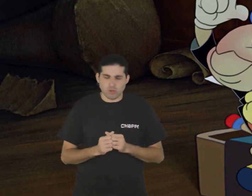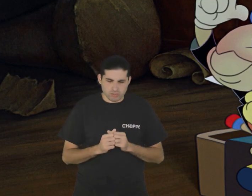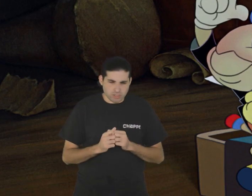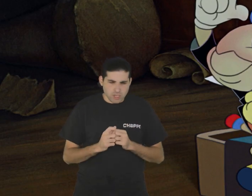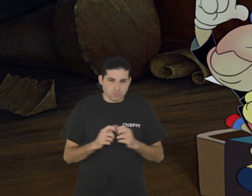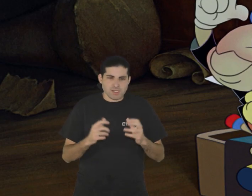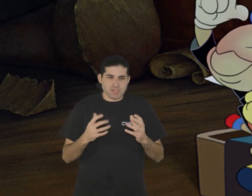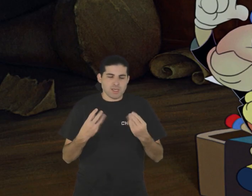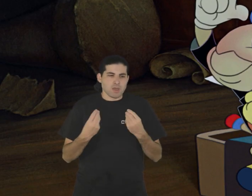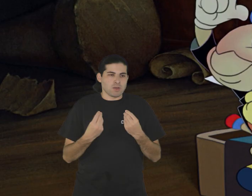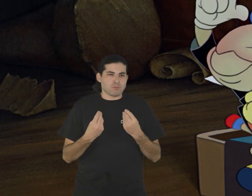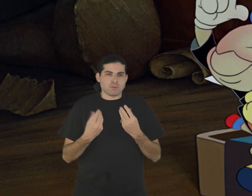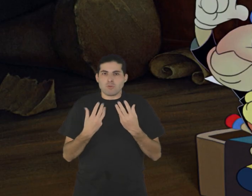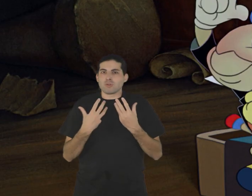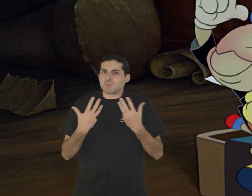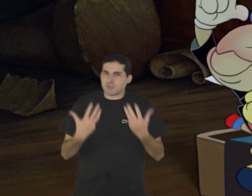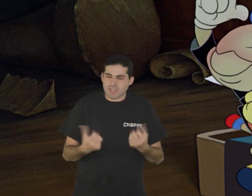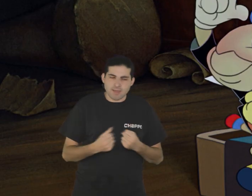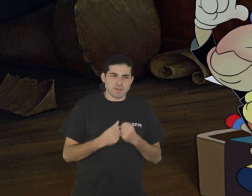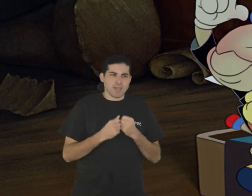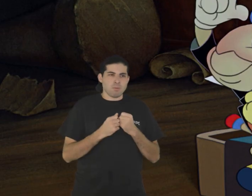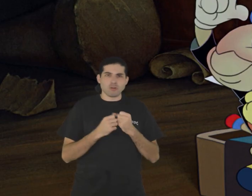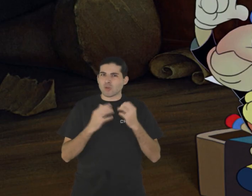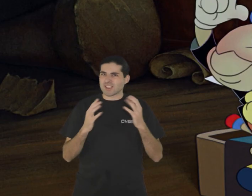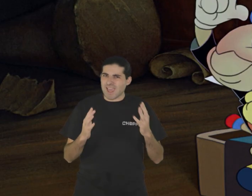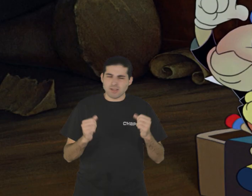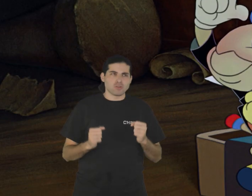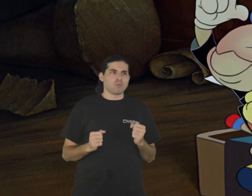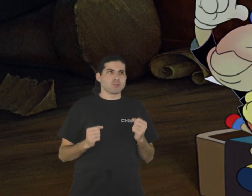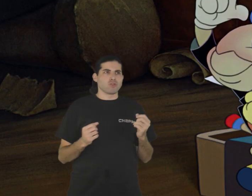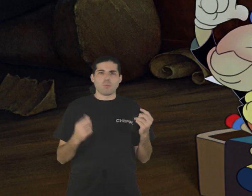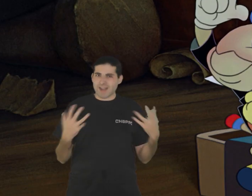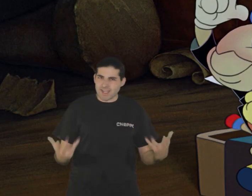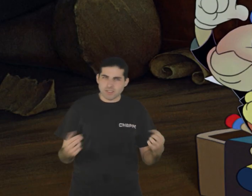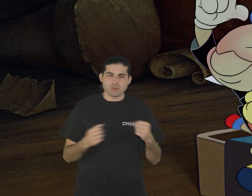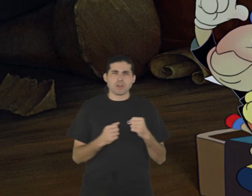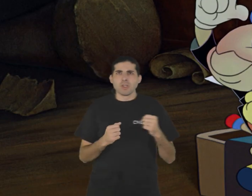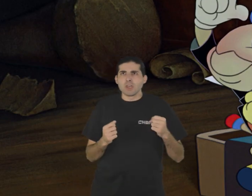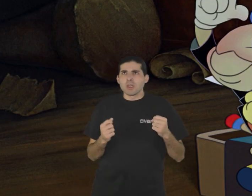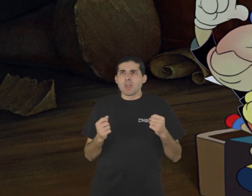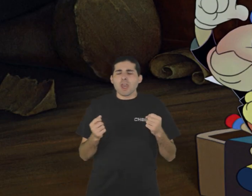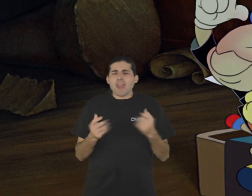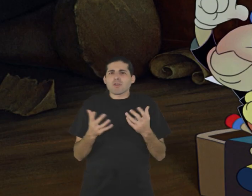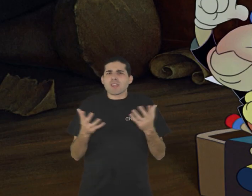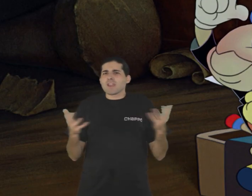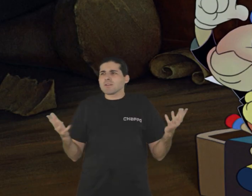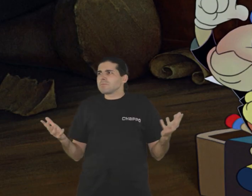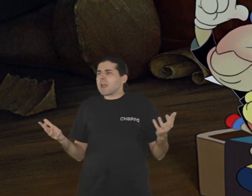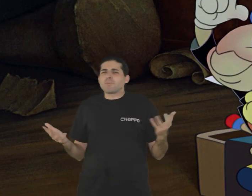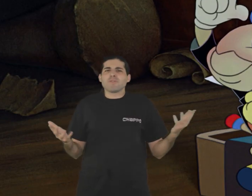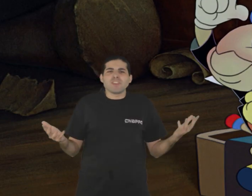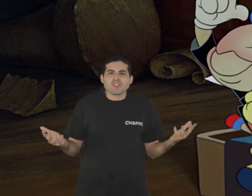coscienza di Pinocchio, quindi molto responsabile, molto attento, molto pratico. Ed ecco